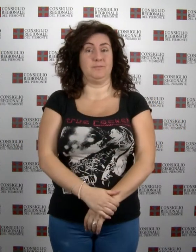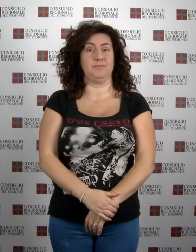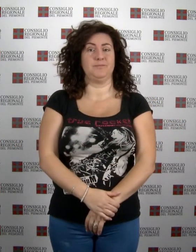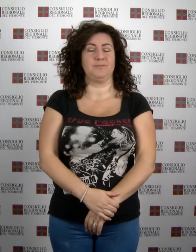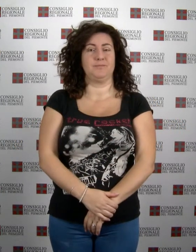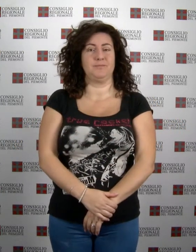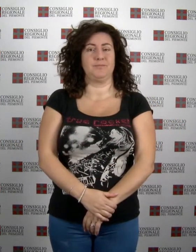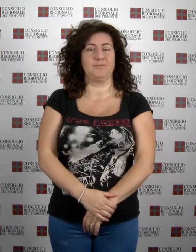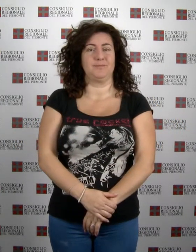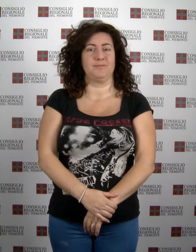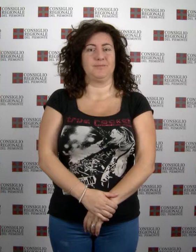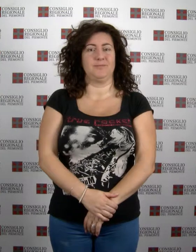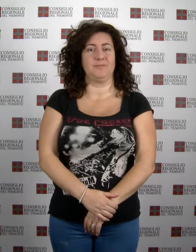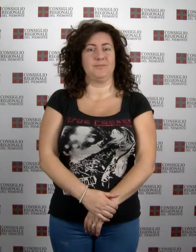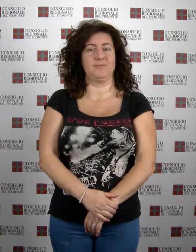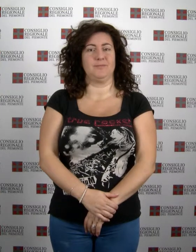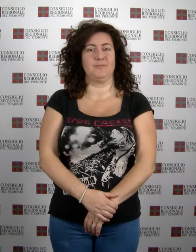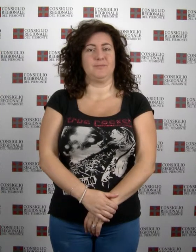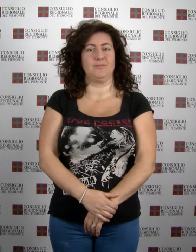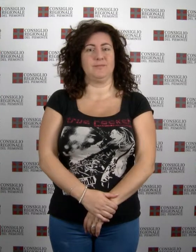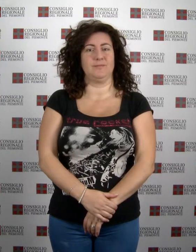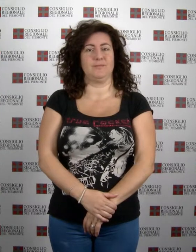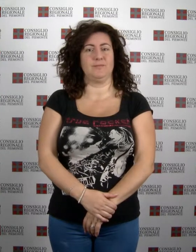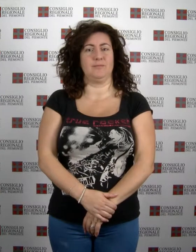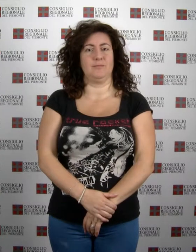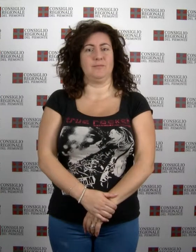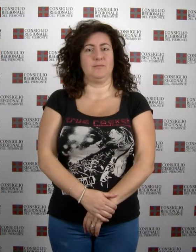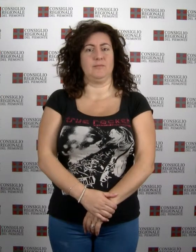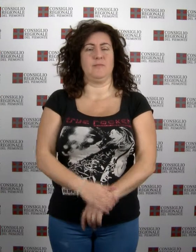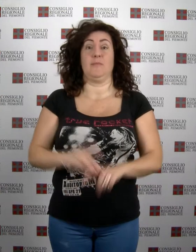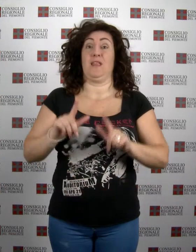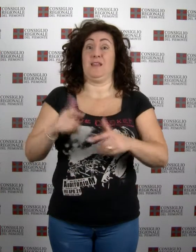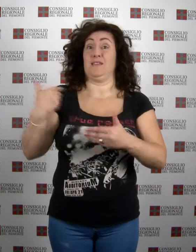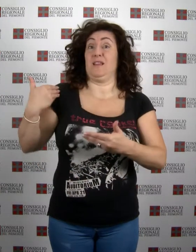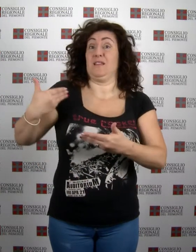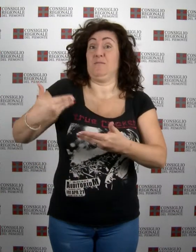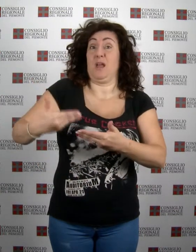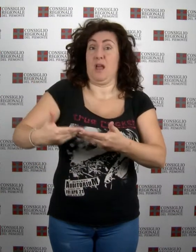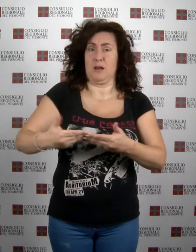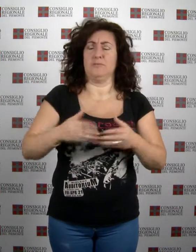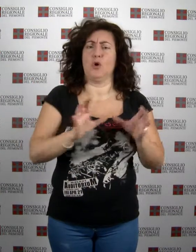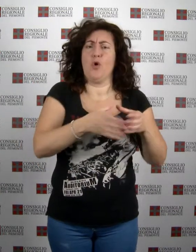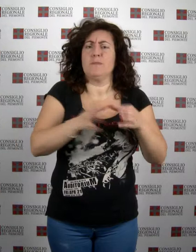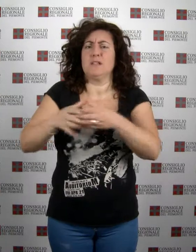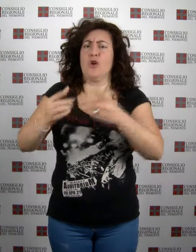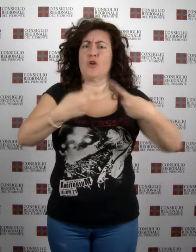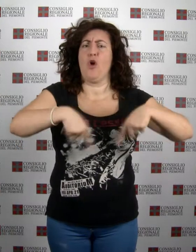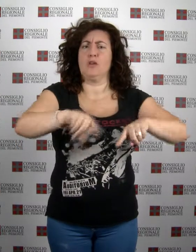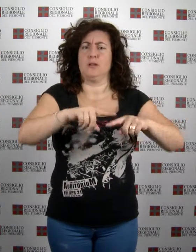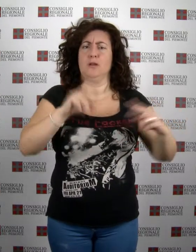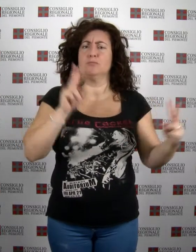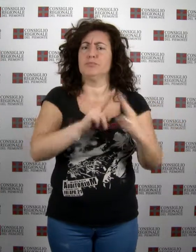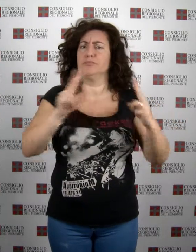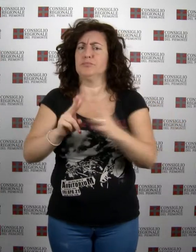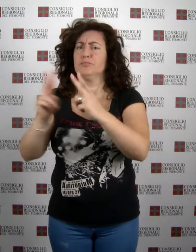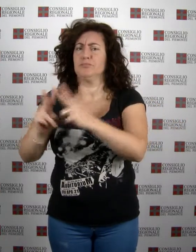7 giorni in consiglio. Nel corso della settimana si sono riunite tutte le commissioni consiliari per le informative della Giunta in